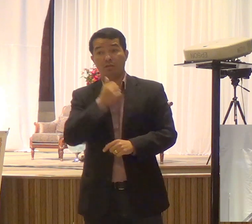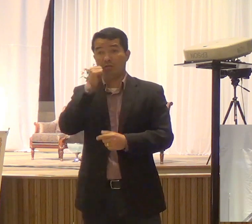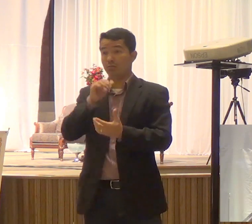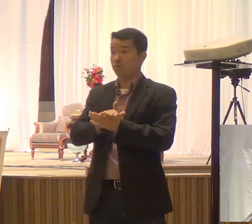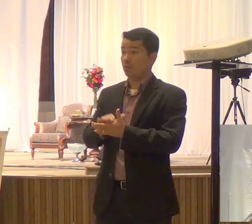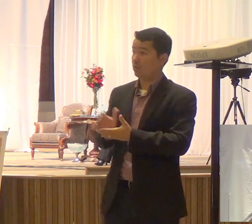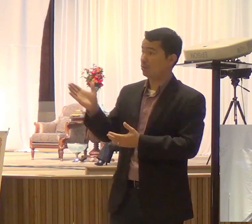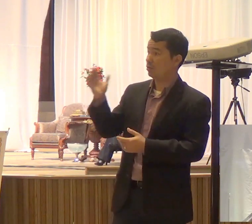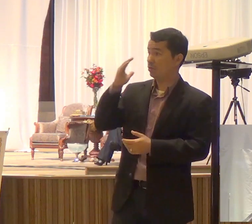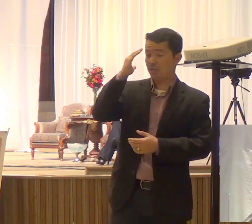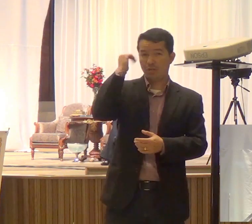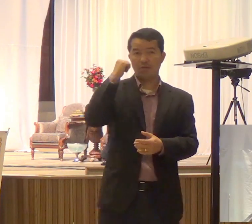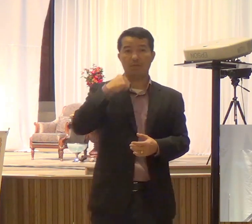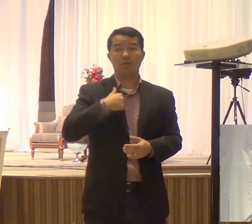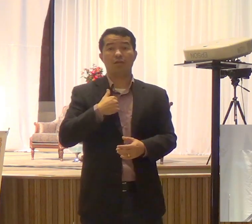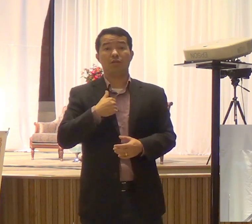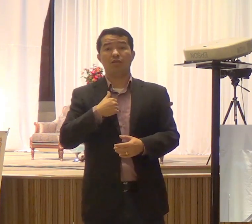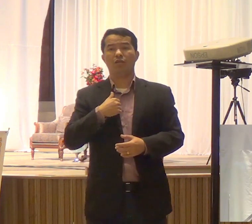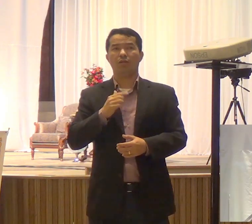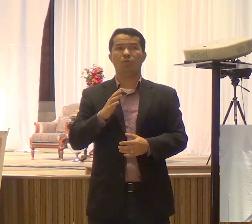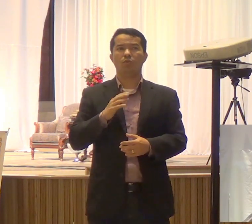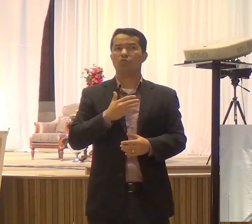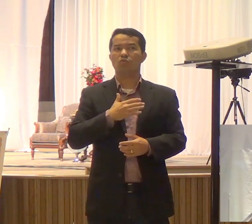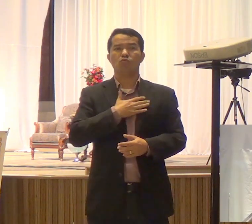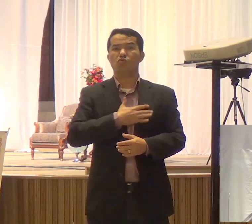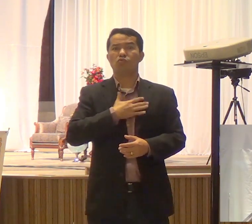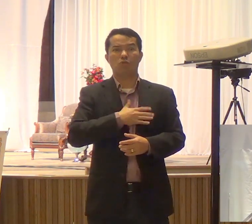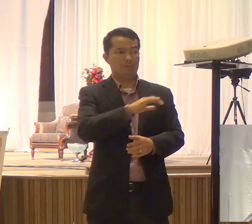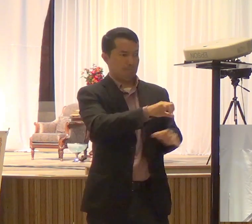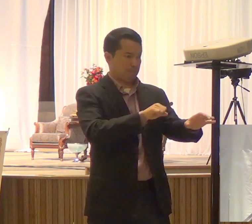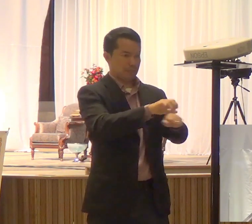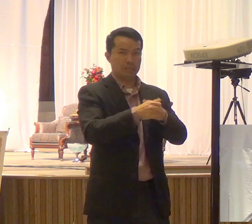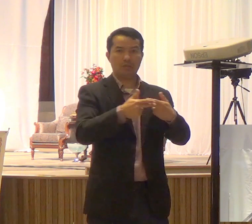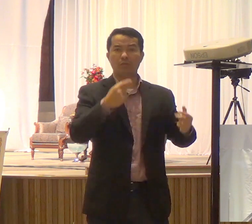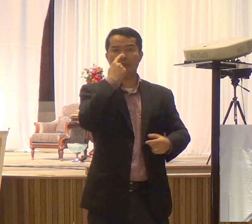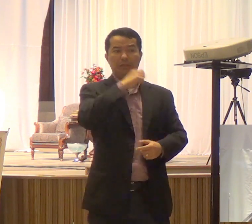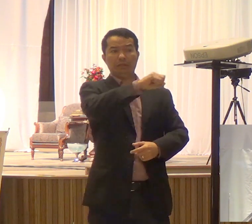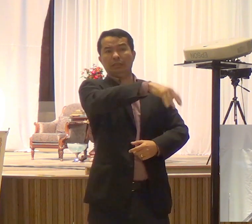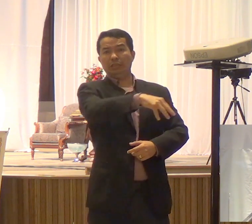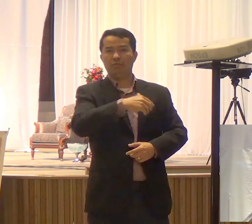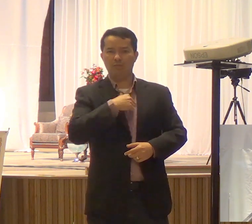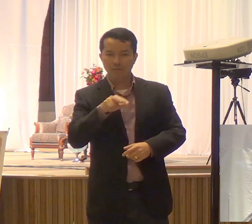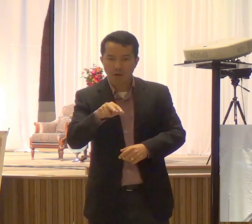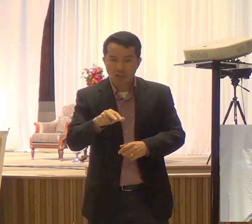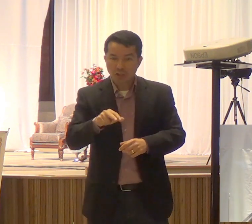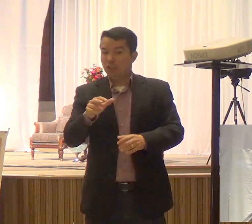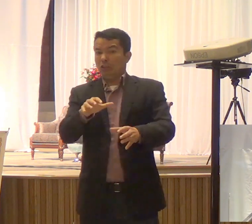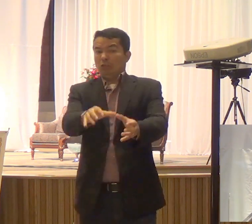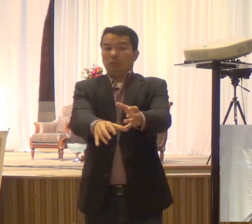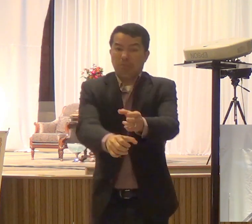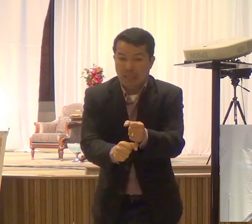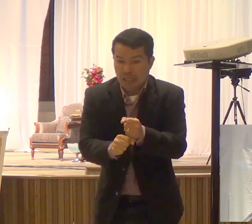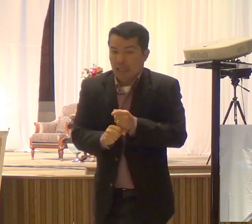esposa, sabem que eu sou lixeiro à beça, gente. Eu não posso ver um transdetritus que eu estou pulando dentro,